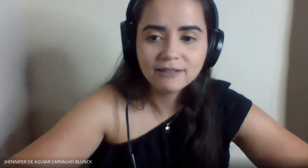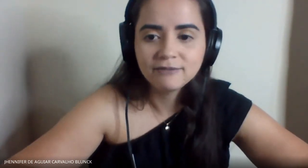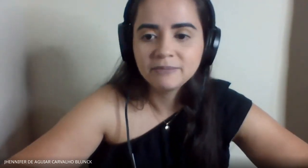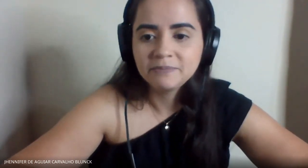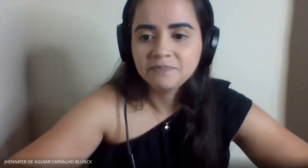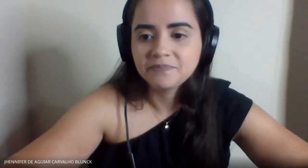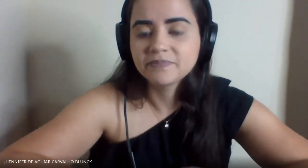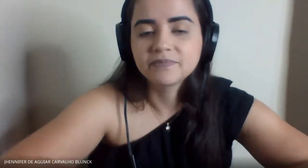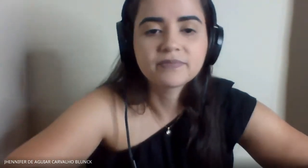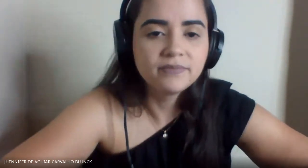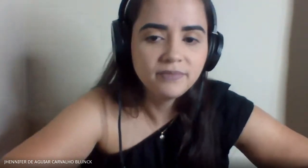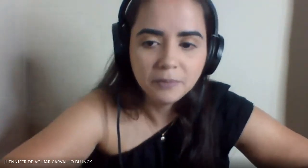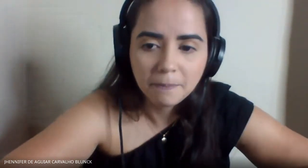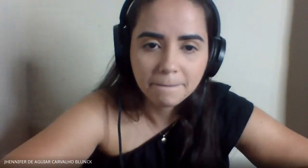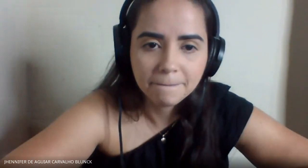perguntar.